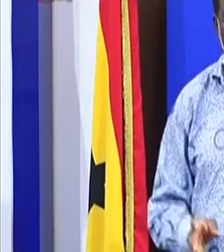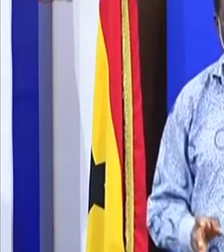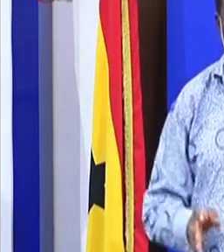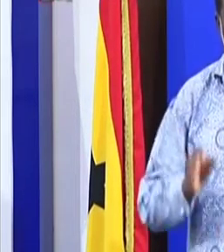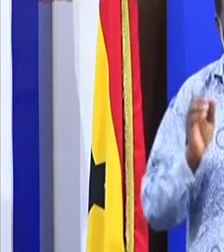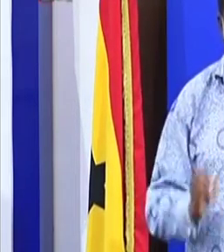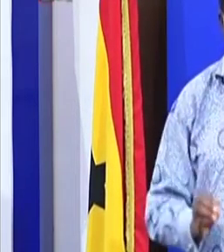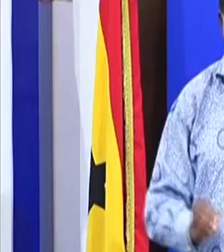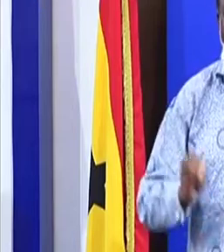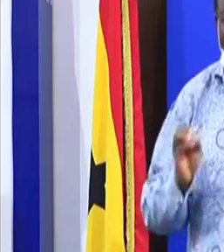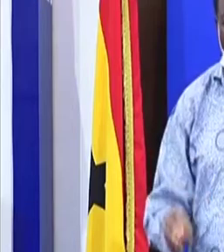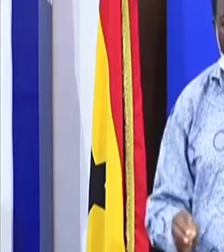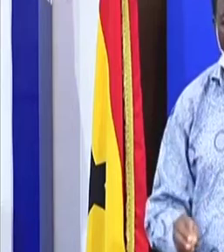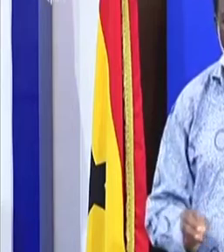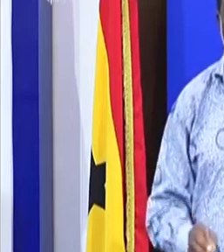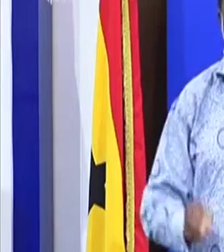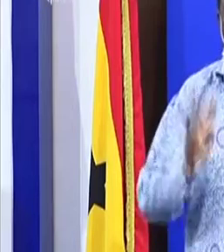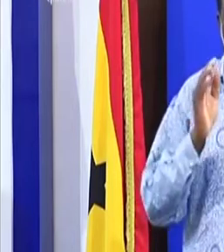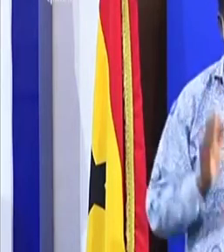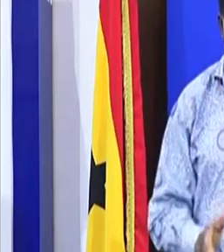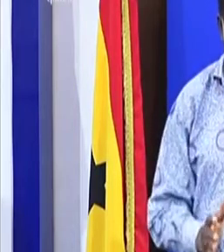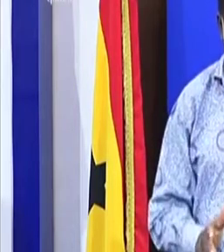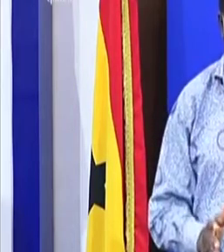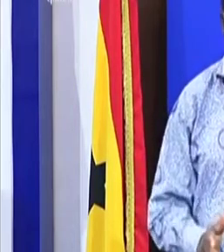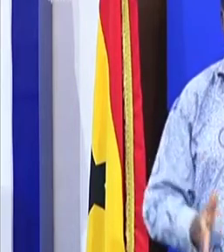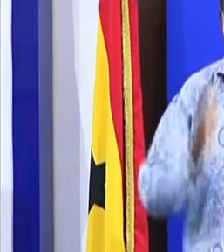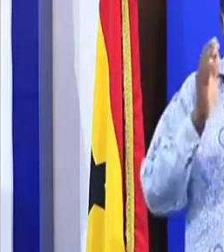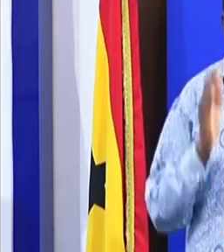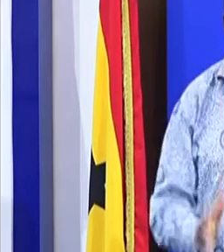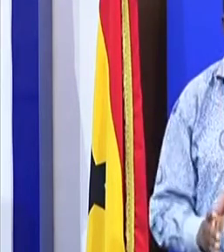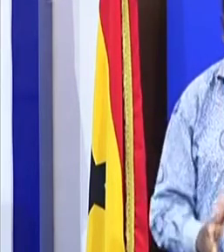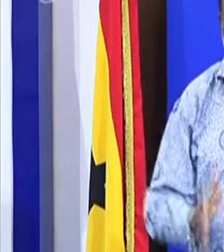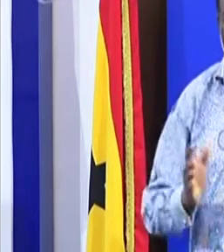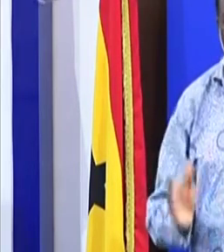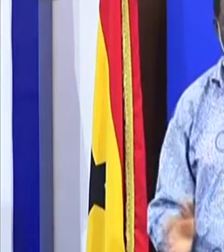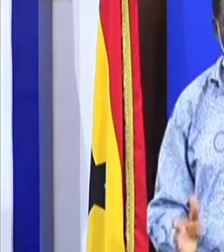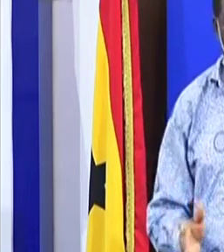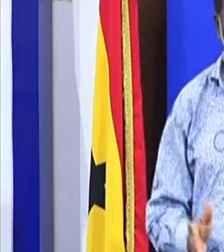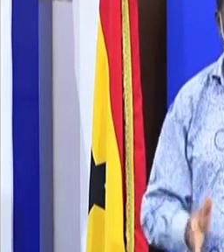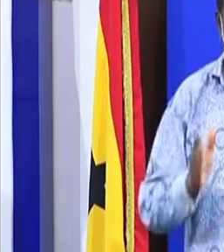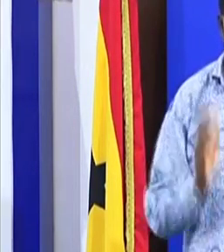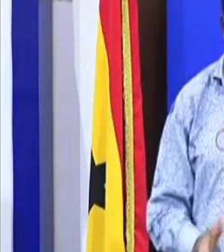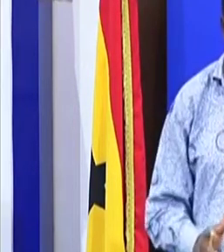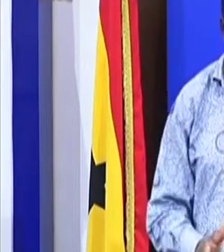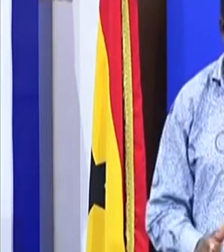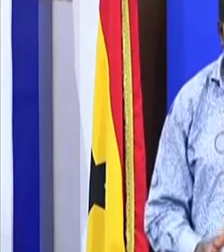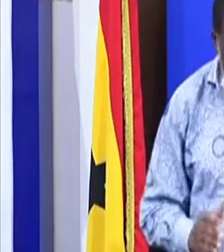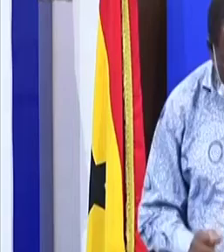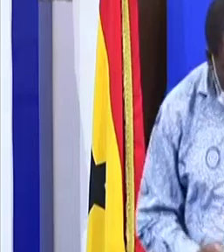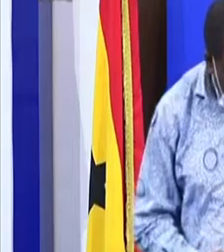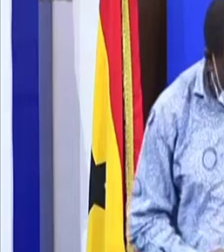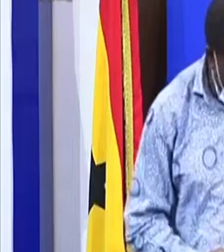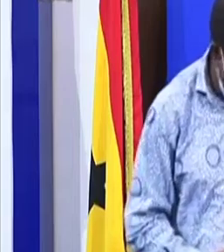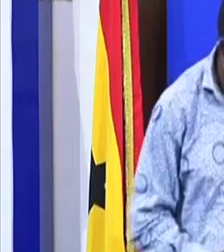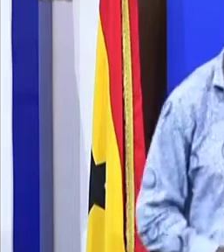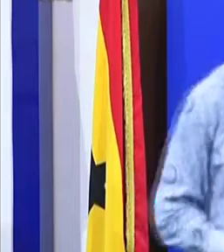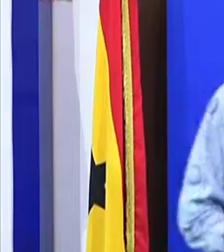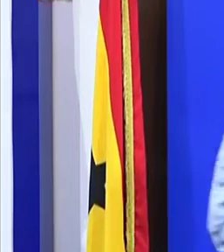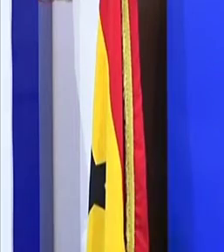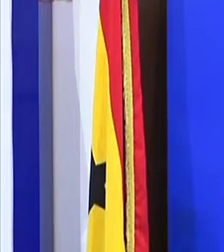dodoma amashama na senyama atu wodo emi o kata ko dziba mi awoko mi awolo akpena